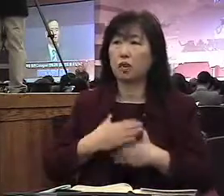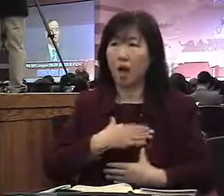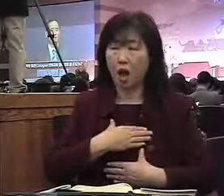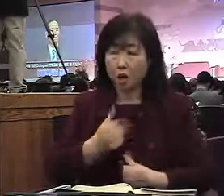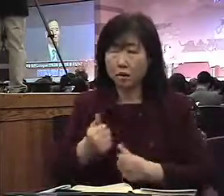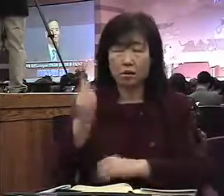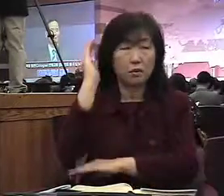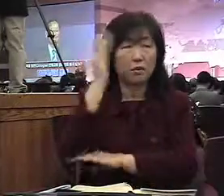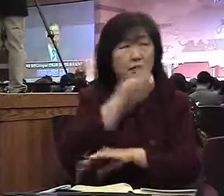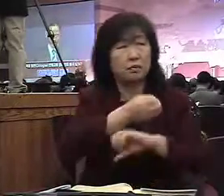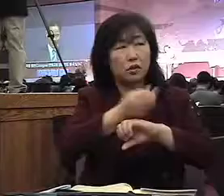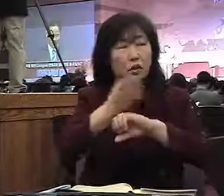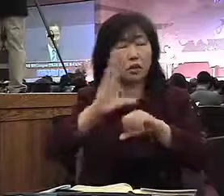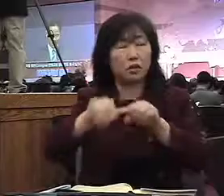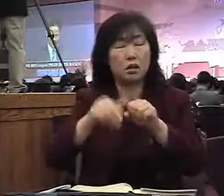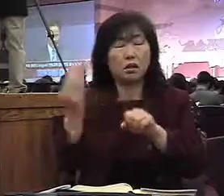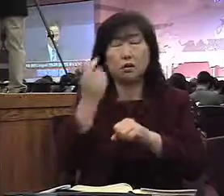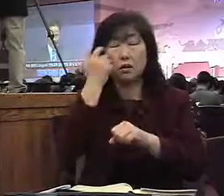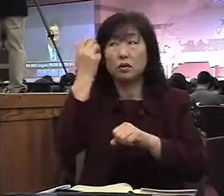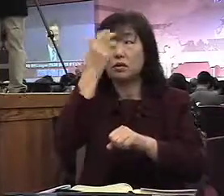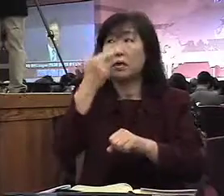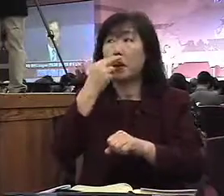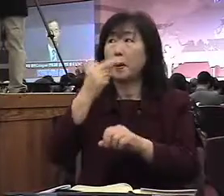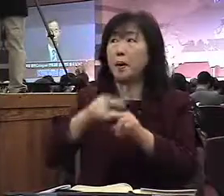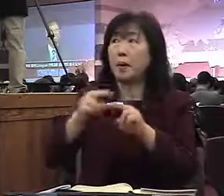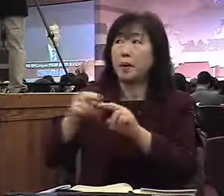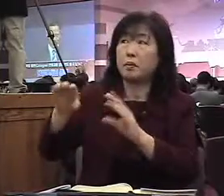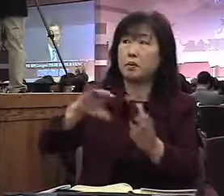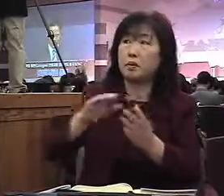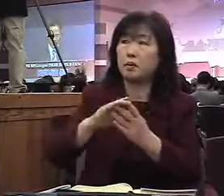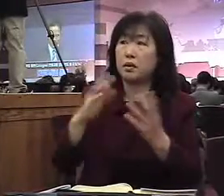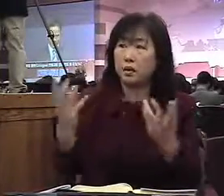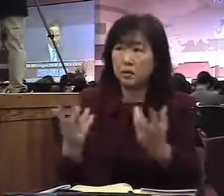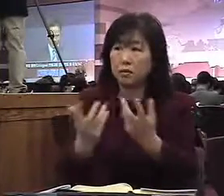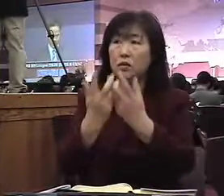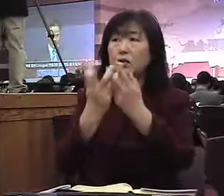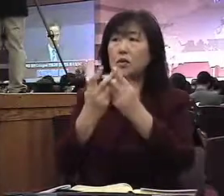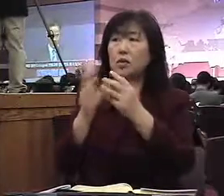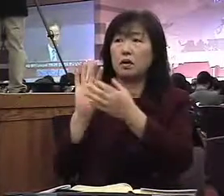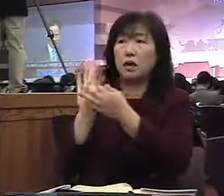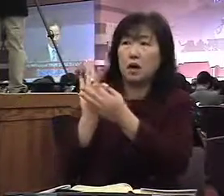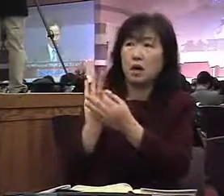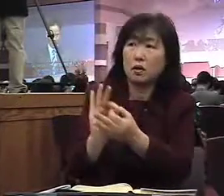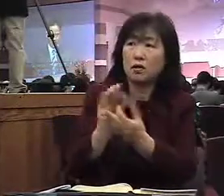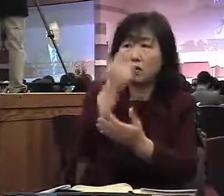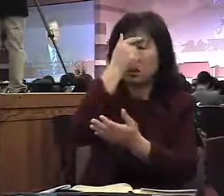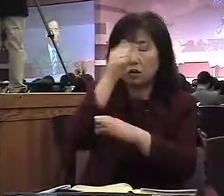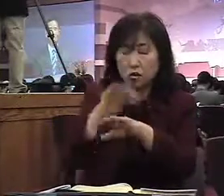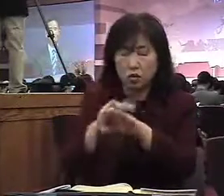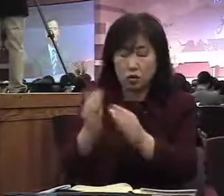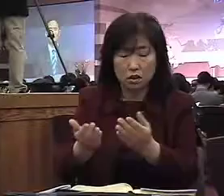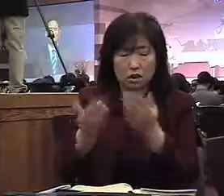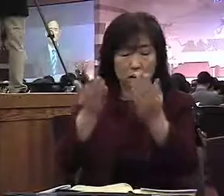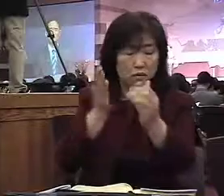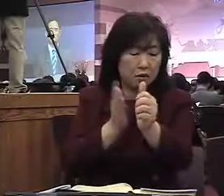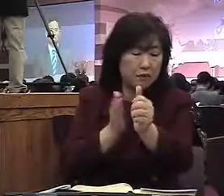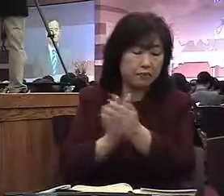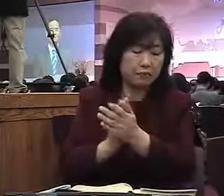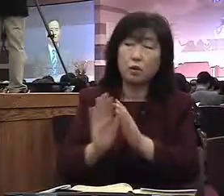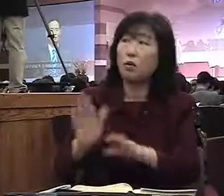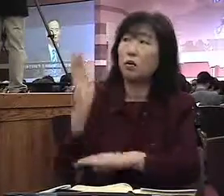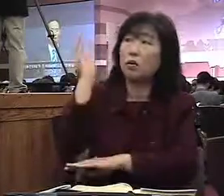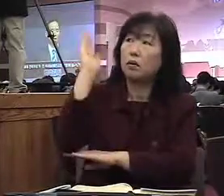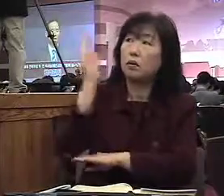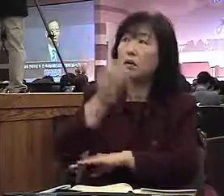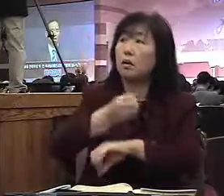말씀 증가하실 때 성령의 기름 부으심이 넘쳐나도록 계속 기도해 주시기를 바랍니다. 그래서 오늘 말씀